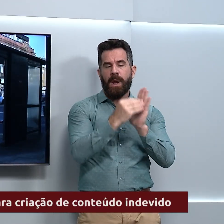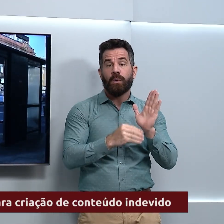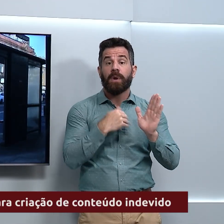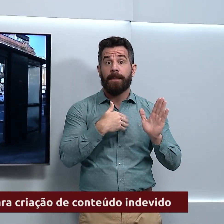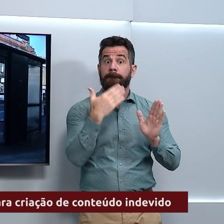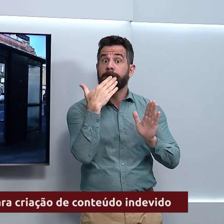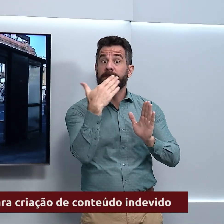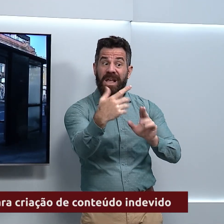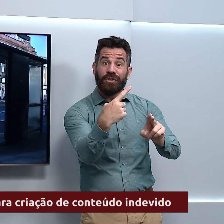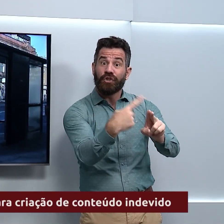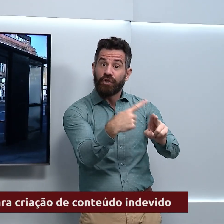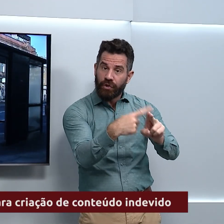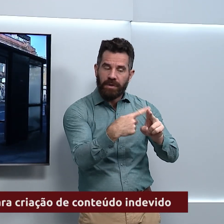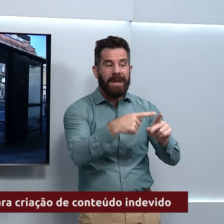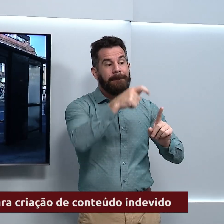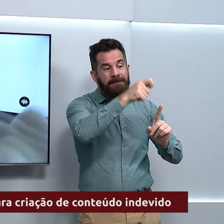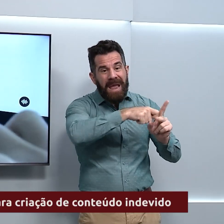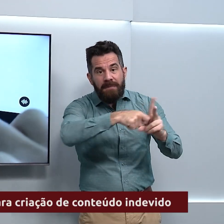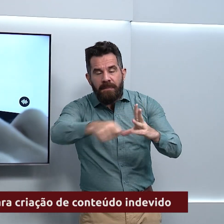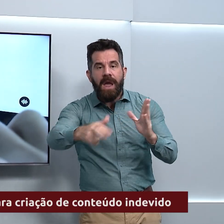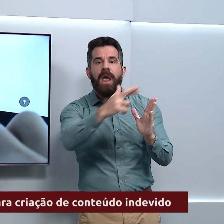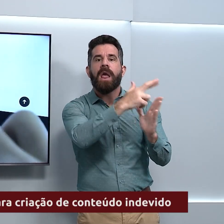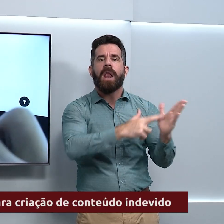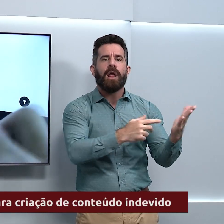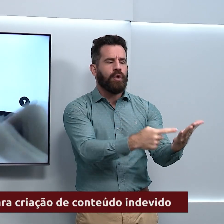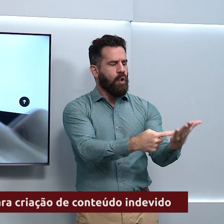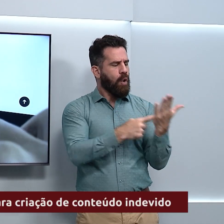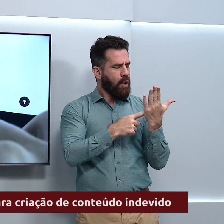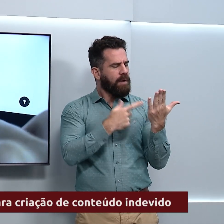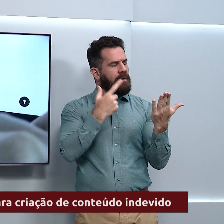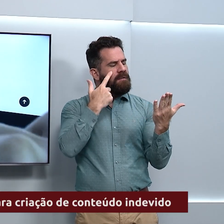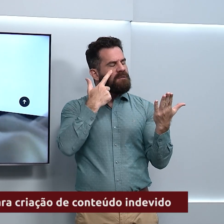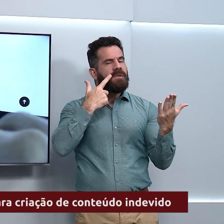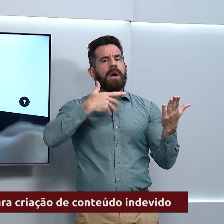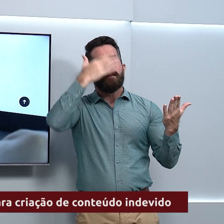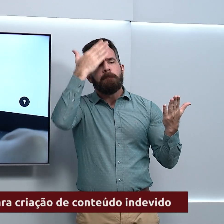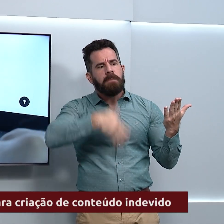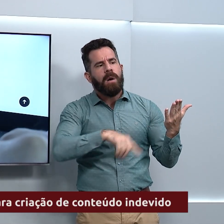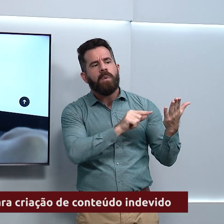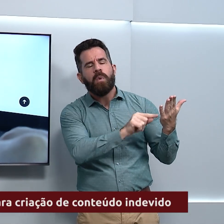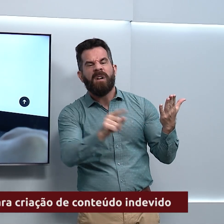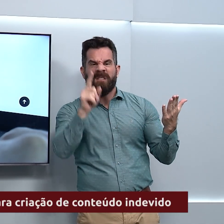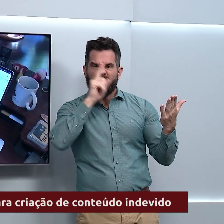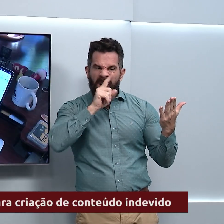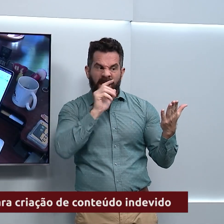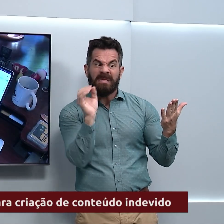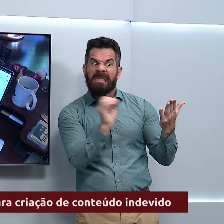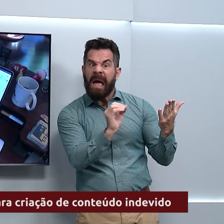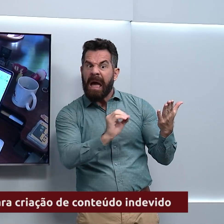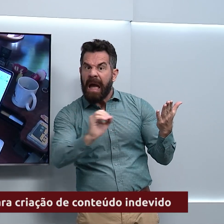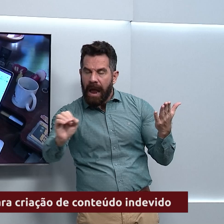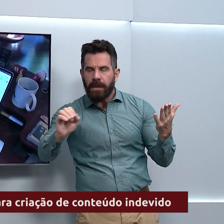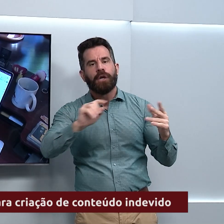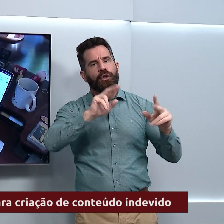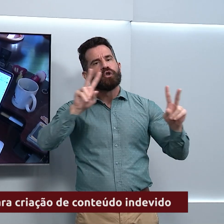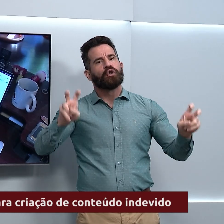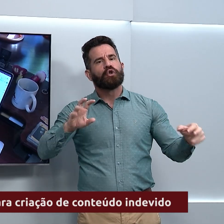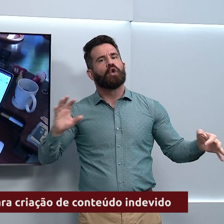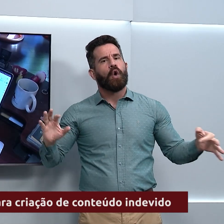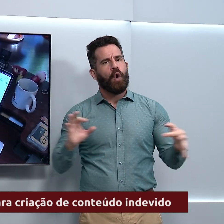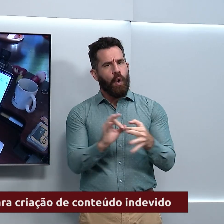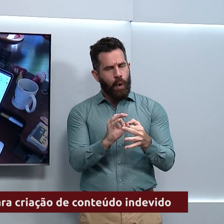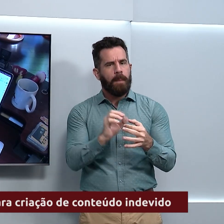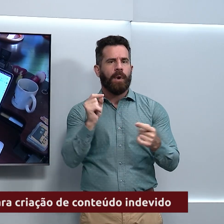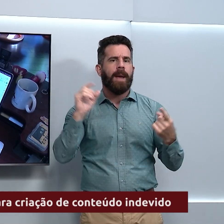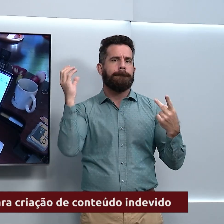X envie relatórios mensais para demonstrar a inexistência de falha sistêmica relacionada à circulação